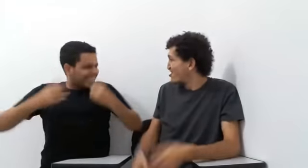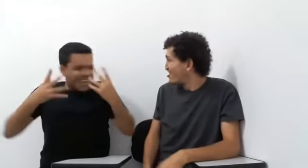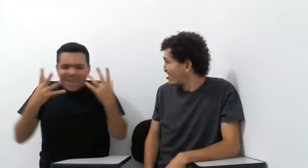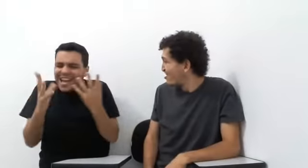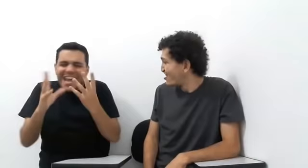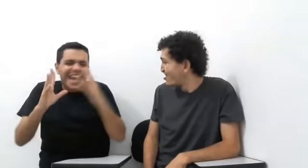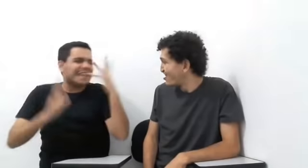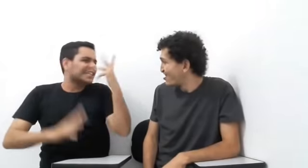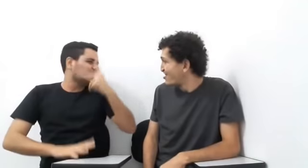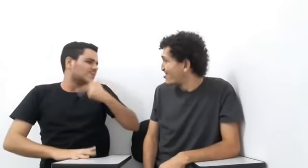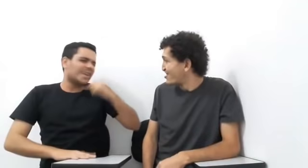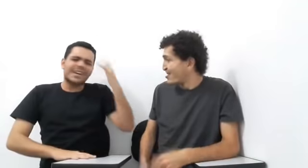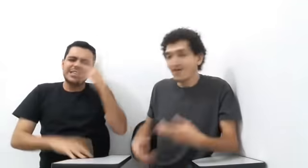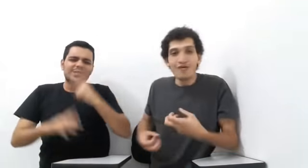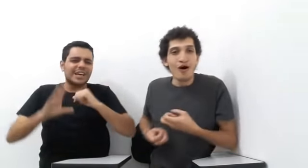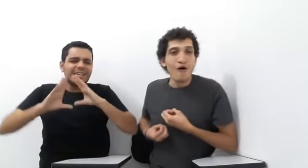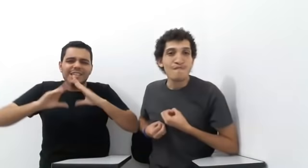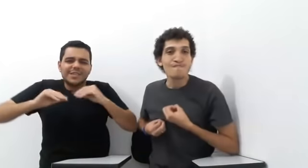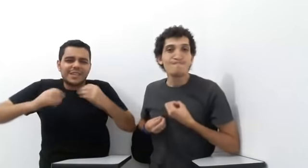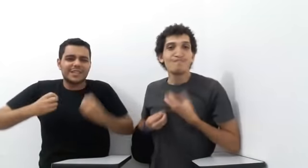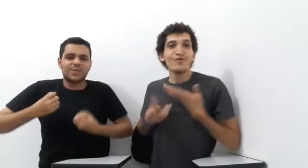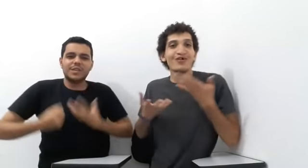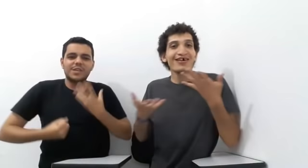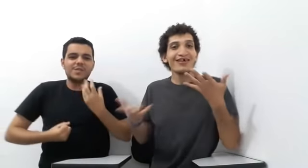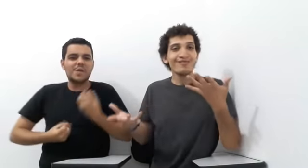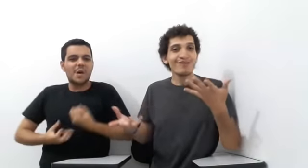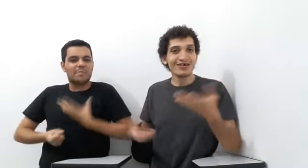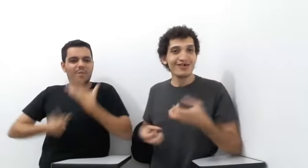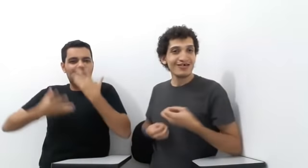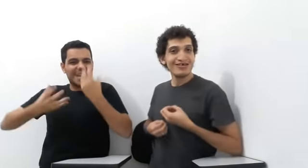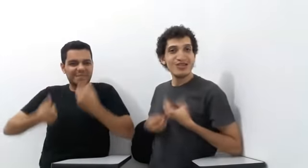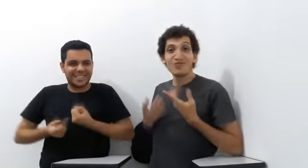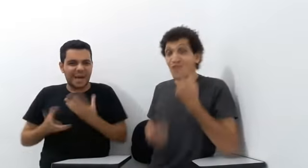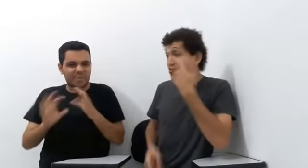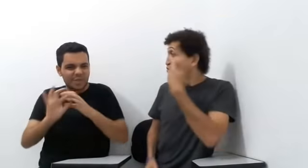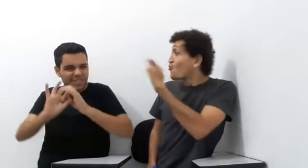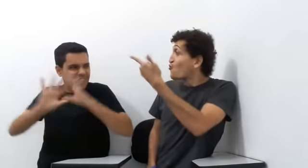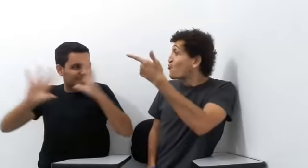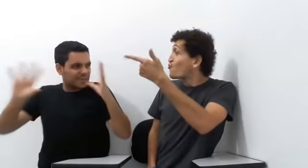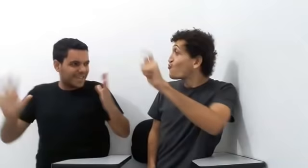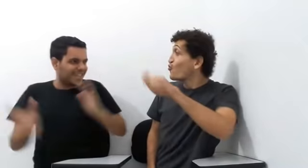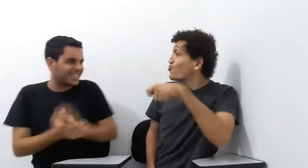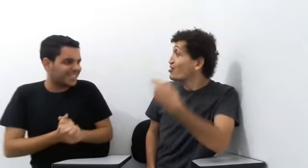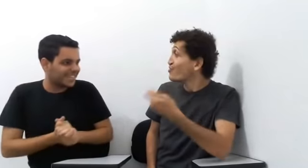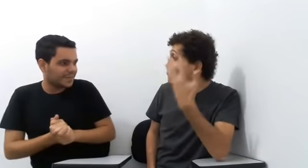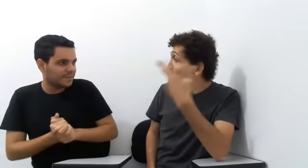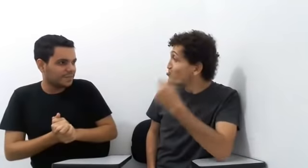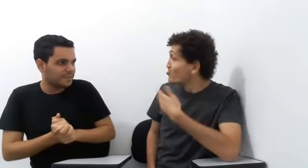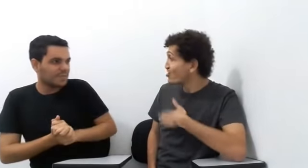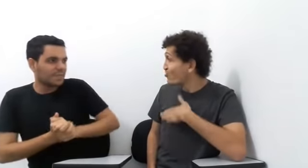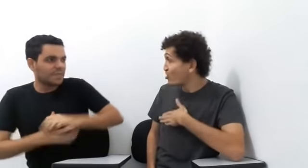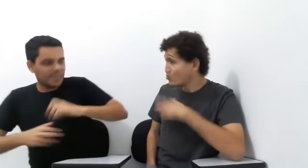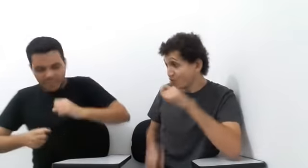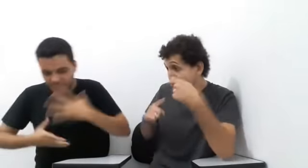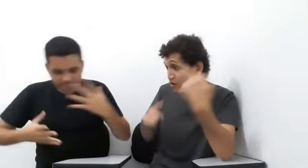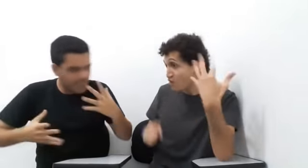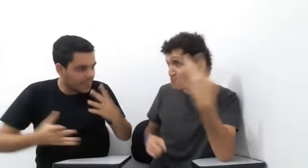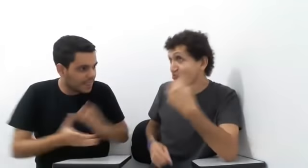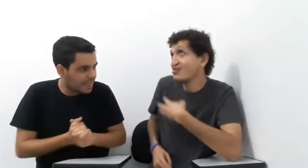Sabe, é lindo, é lindo, é lindo. Poema, poema, sabe? Quando você se expressa. O sinal bonito, o sinal é